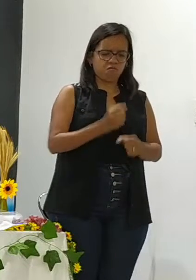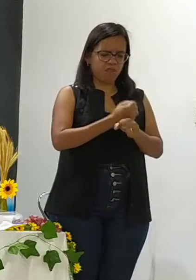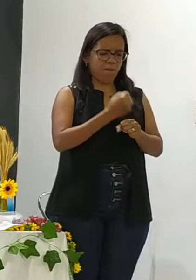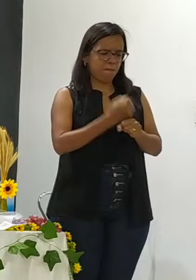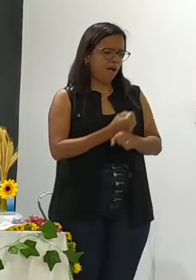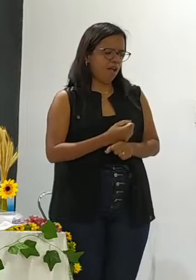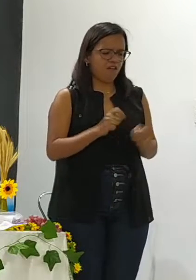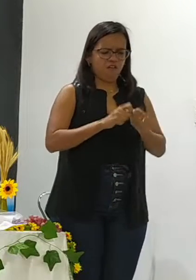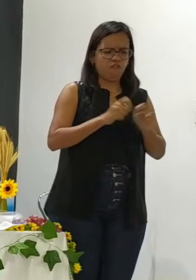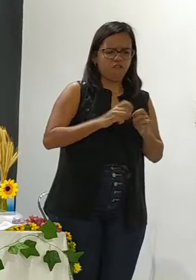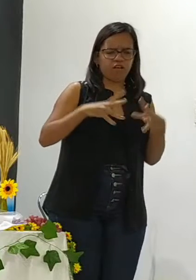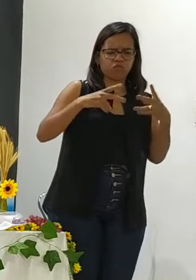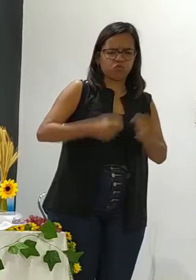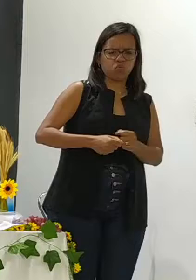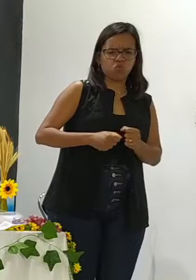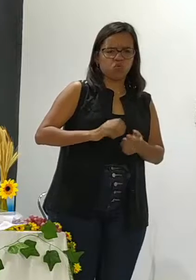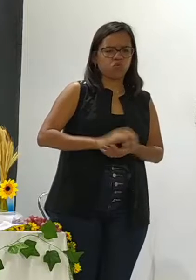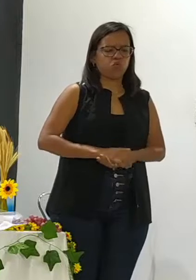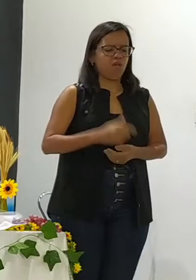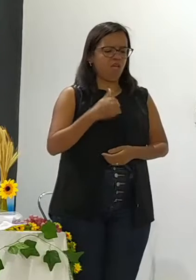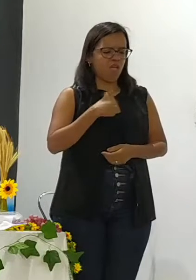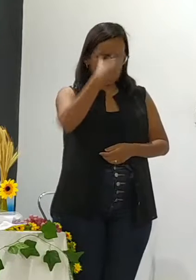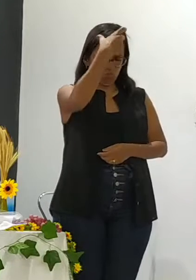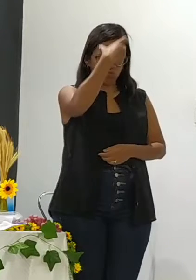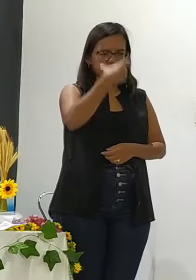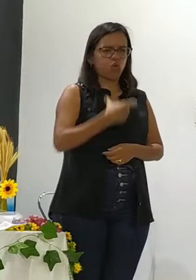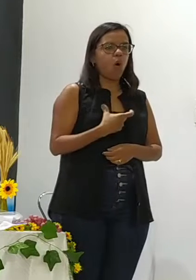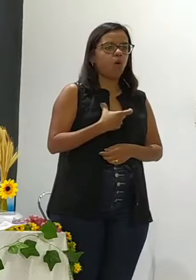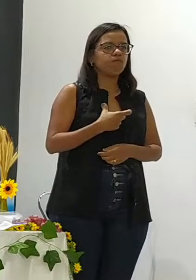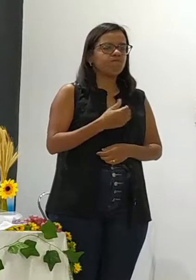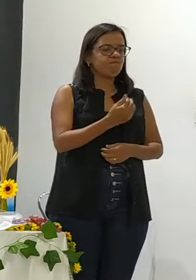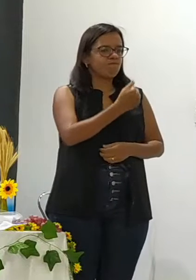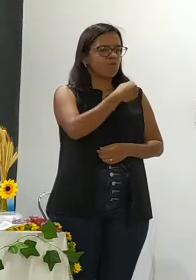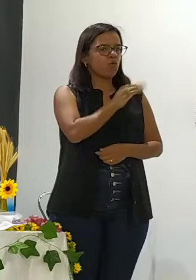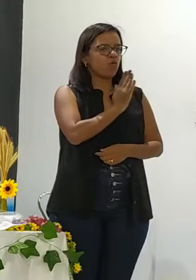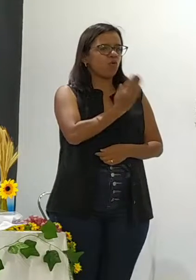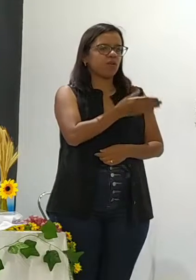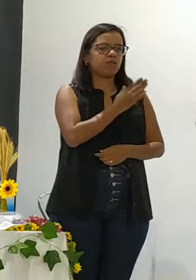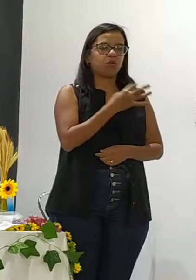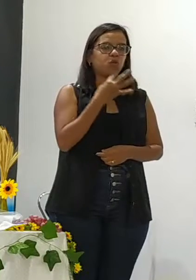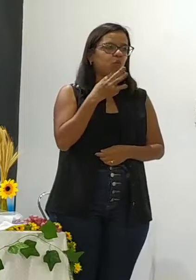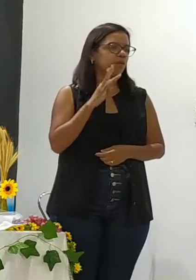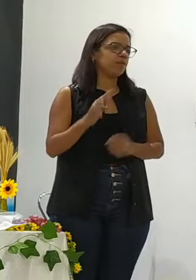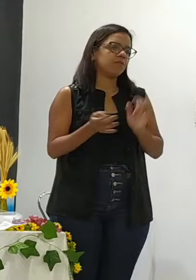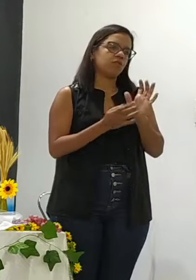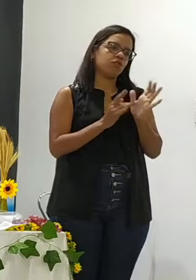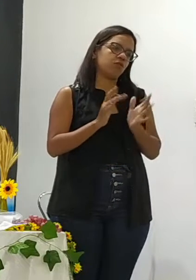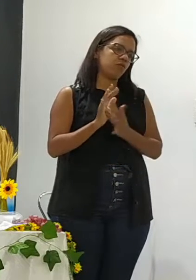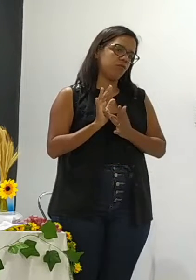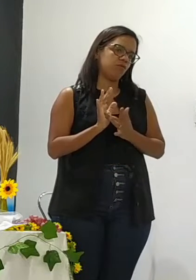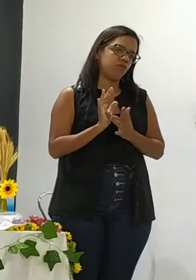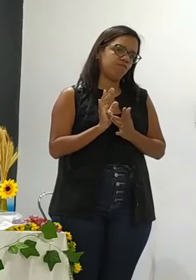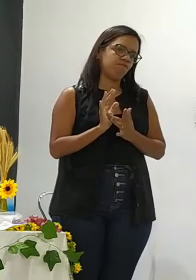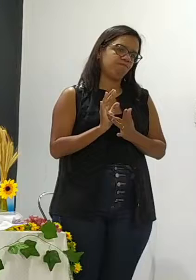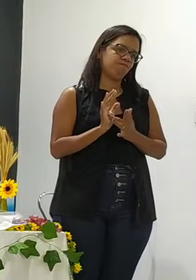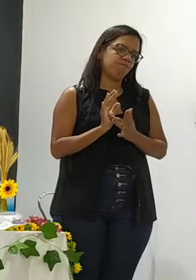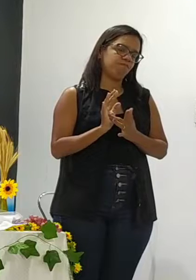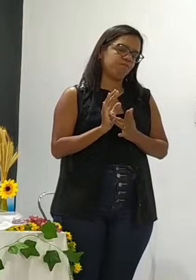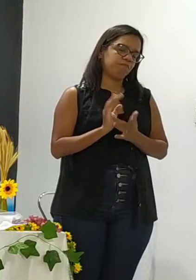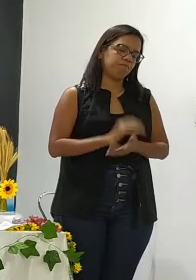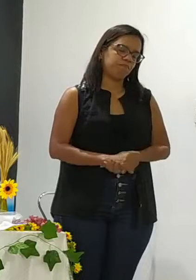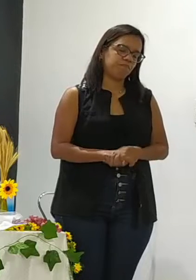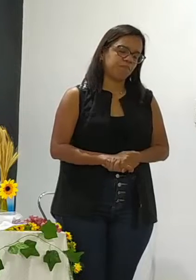pedreiro, eu sou lapideiro. Eu sou. Entrou no meu coração por eu não conhecer Jesus. Aí,